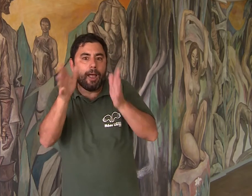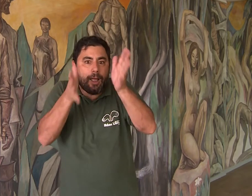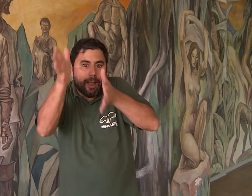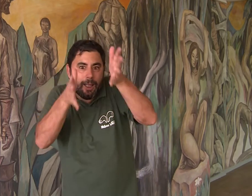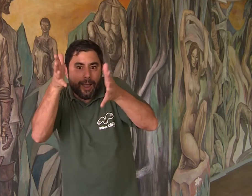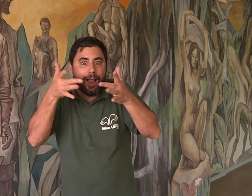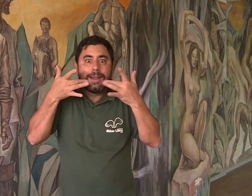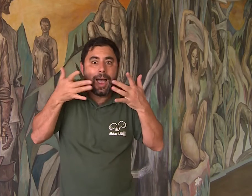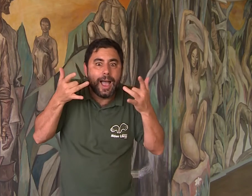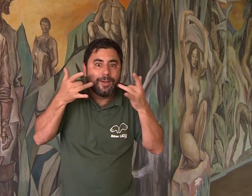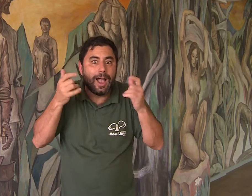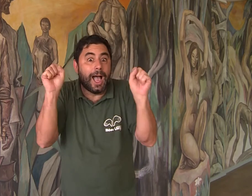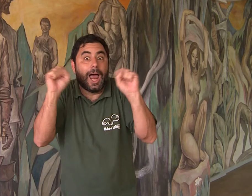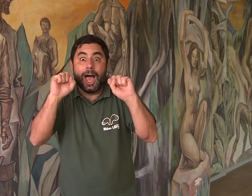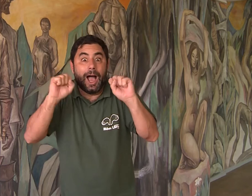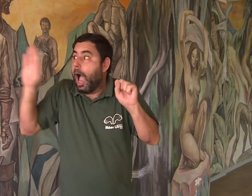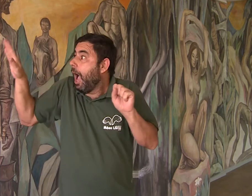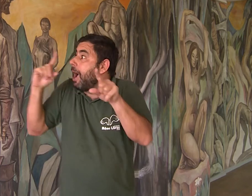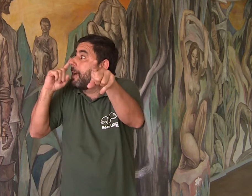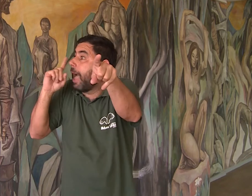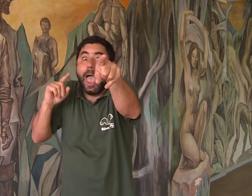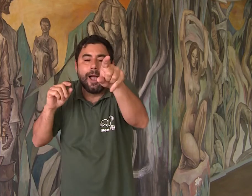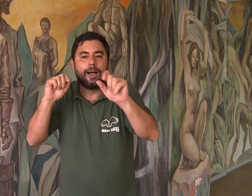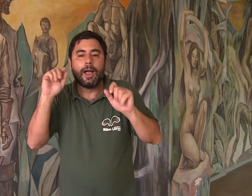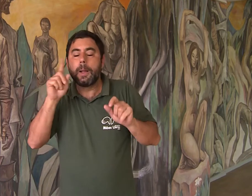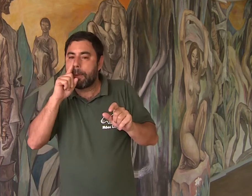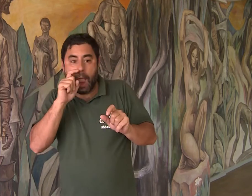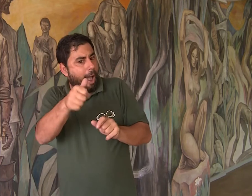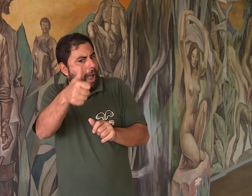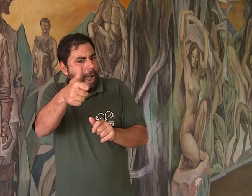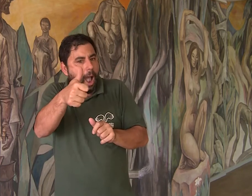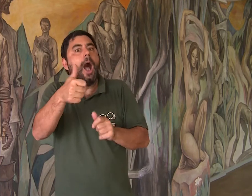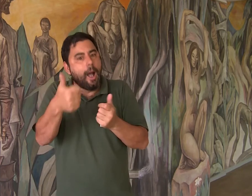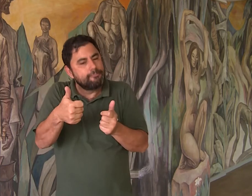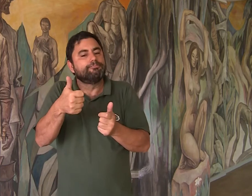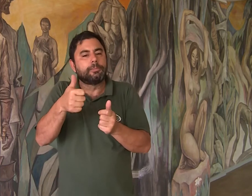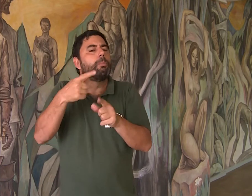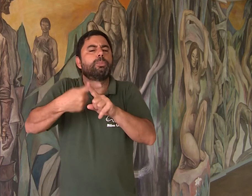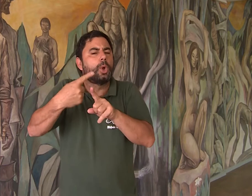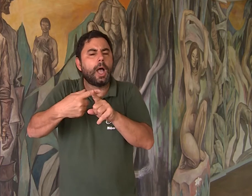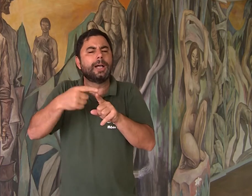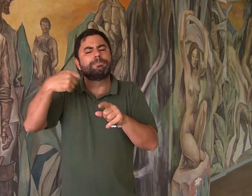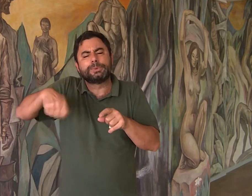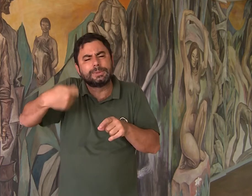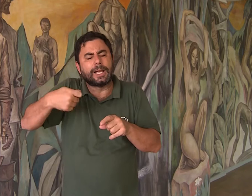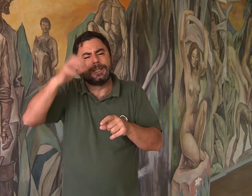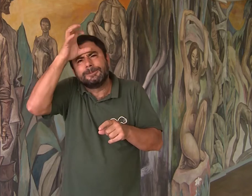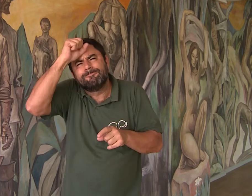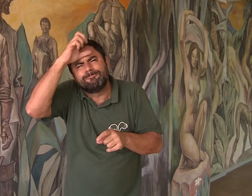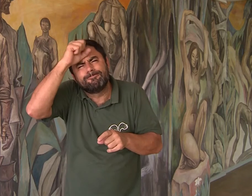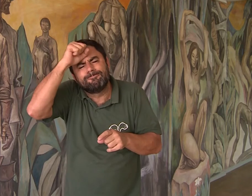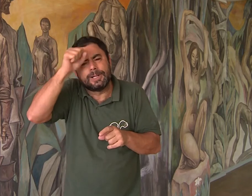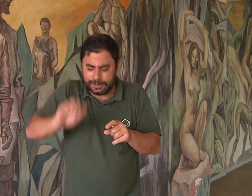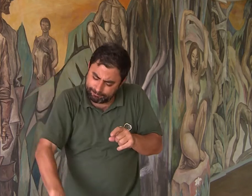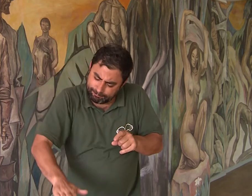os livros em português e quando o surdo vê um animal ali falando em língua de sinais, ele fica muito emocionado, chama a